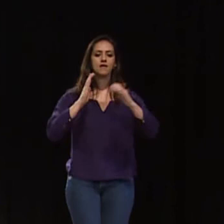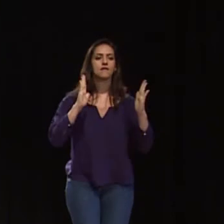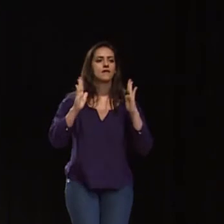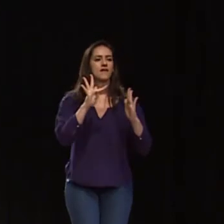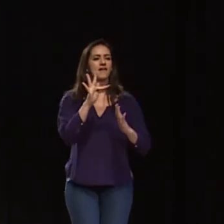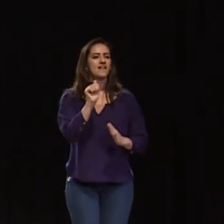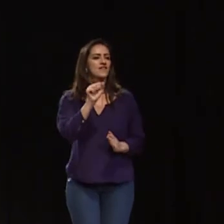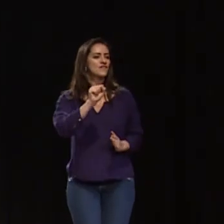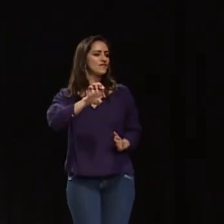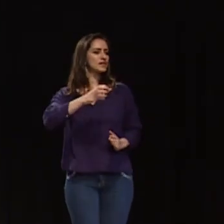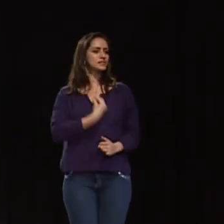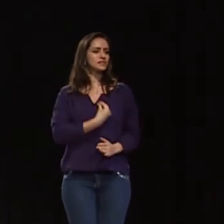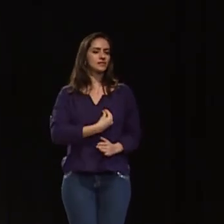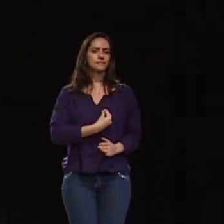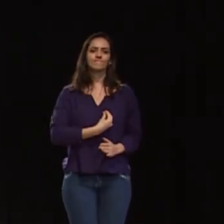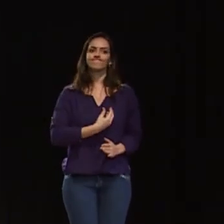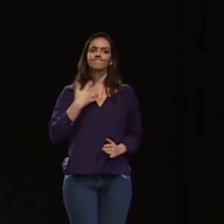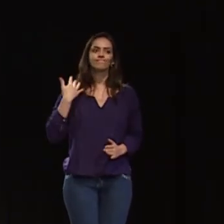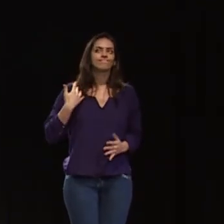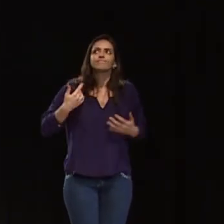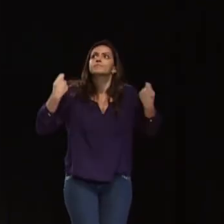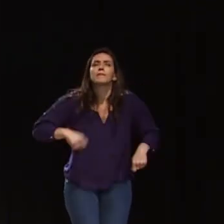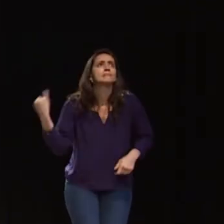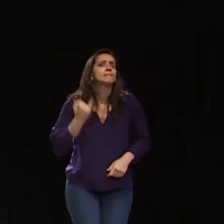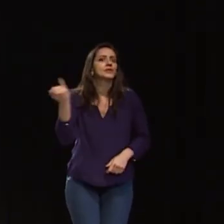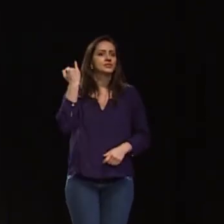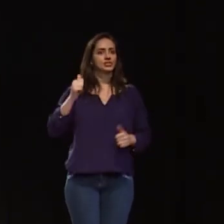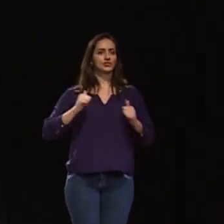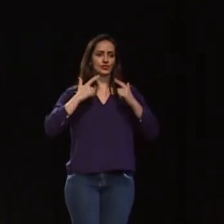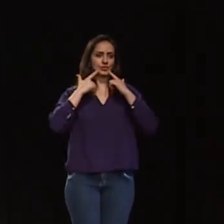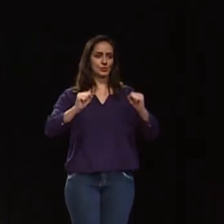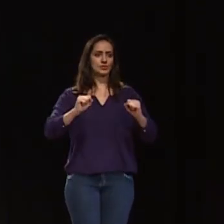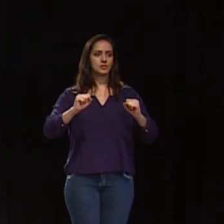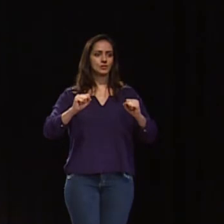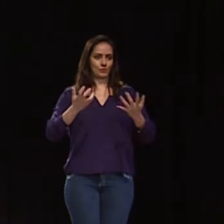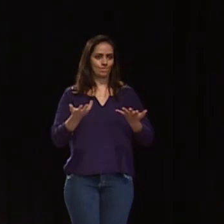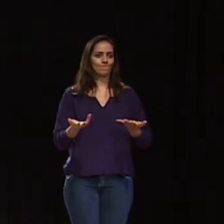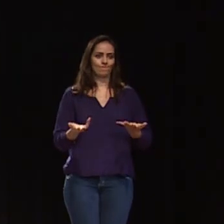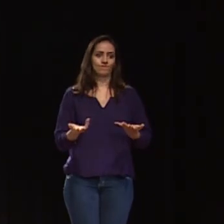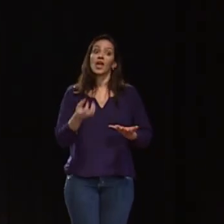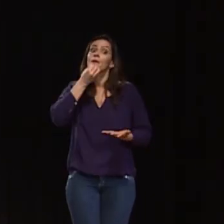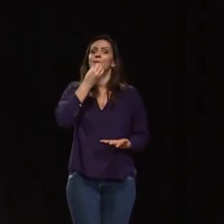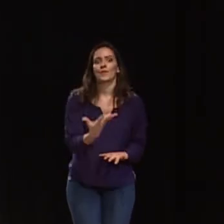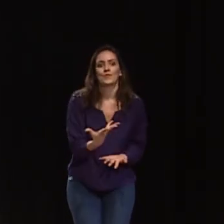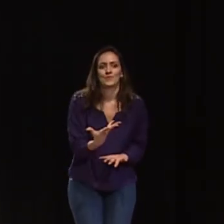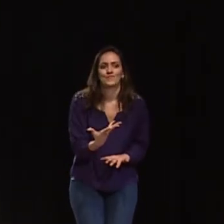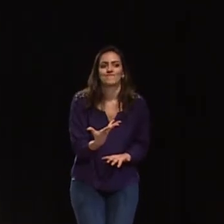conforto linguístico nesse momento, nessa fase da vida deles. Então, é essencial, é muito importante o conforto linguístico para a criança.